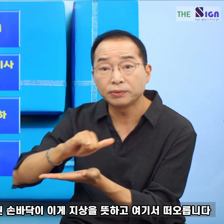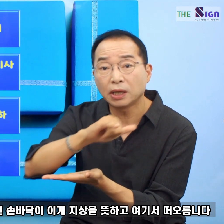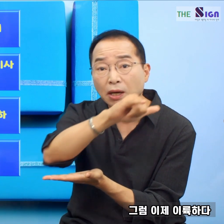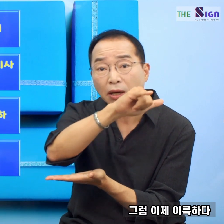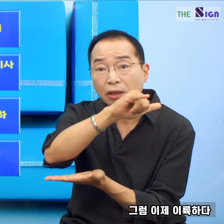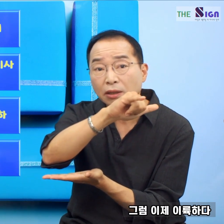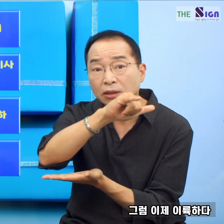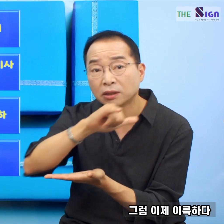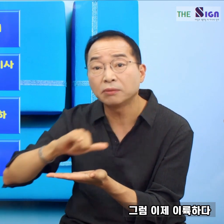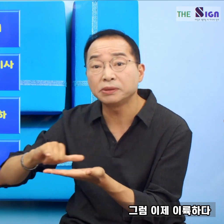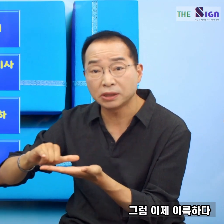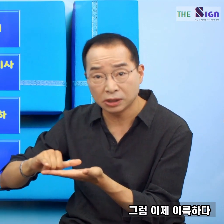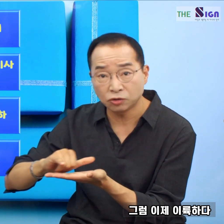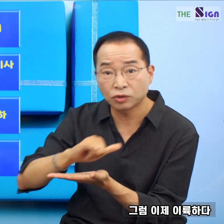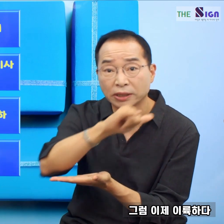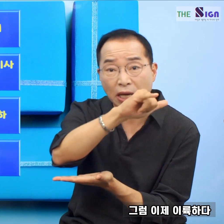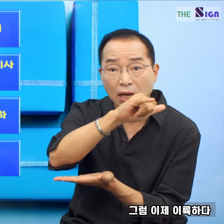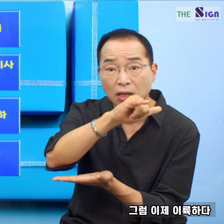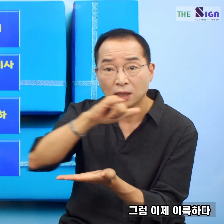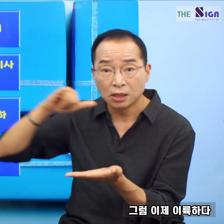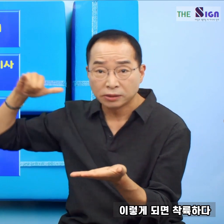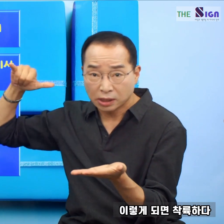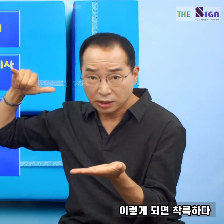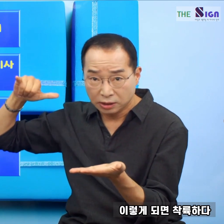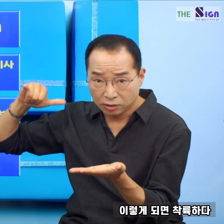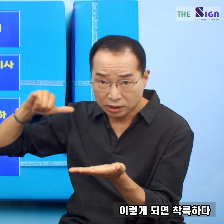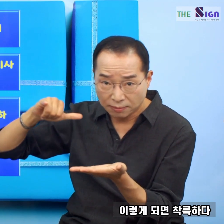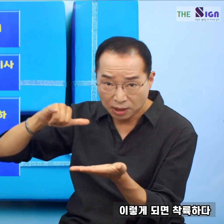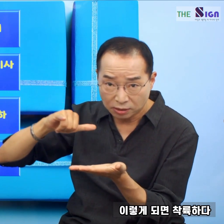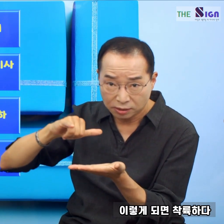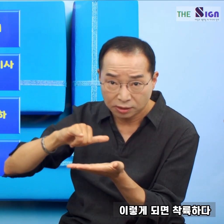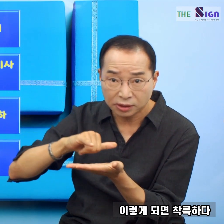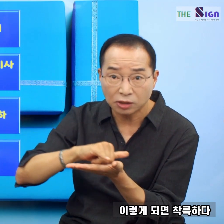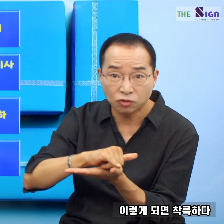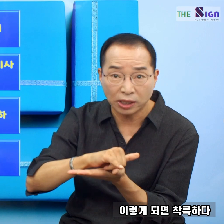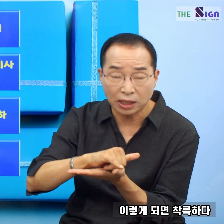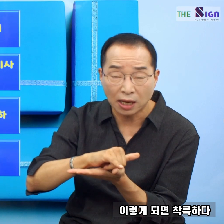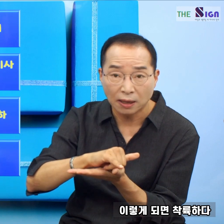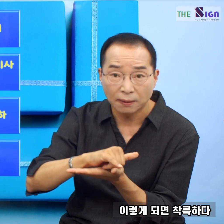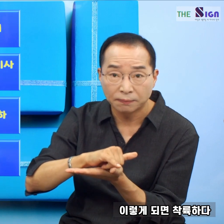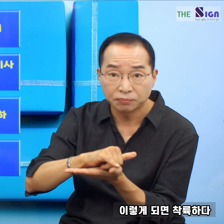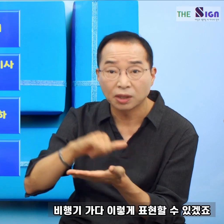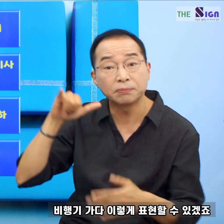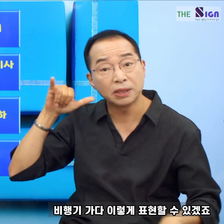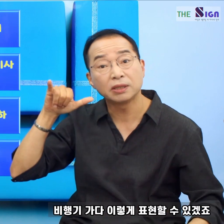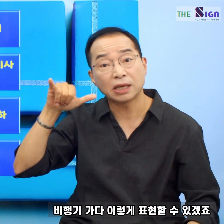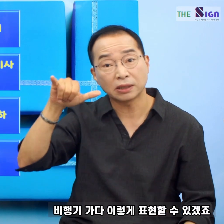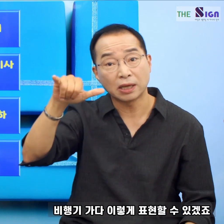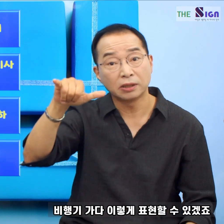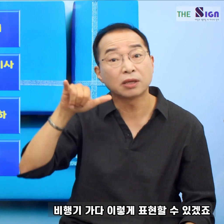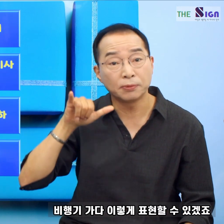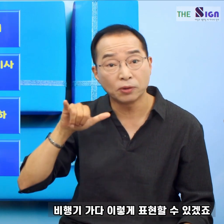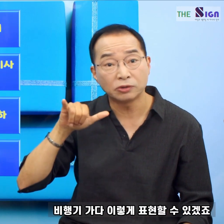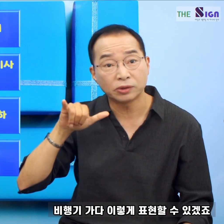떠오릅니다. 그러면 이제 이륙하다. 자, 이렇게 되면 착륙하다. 비행기 가다. 이렇게 표현할 수